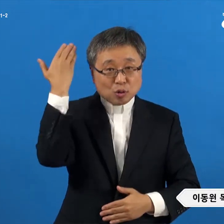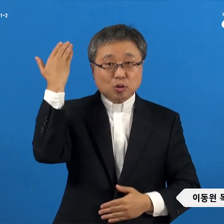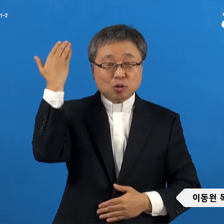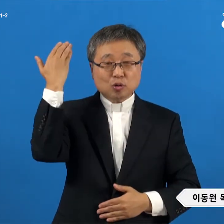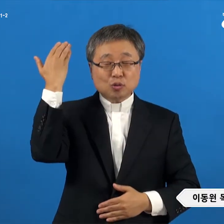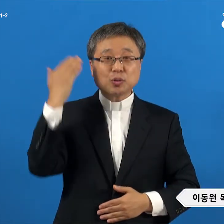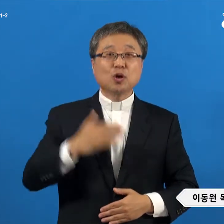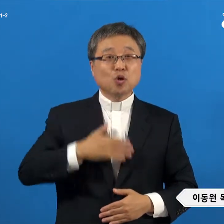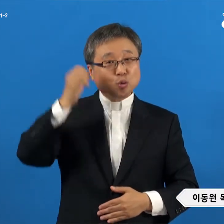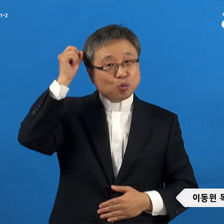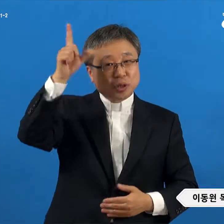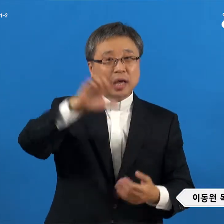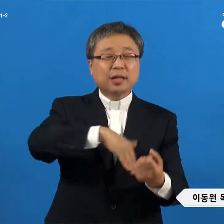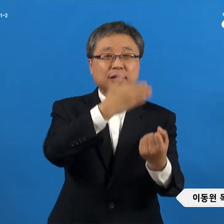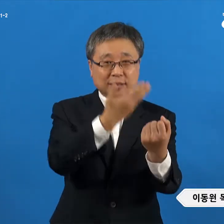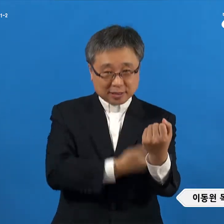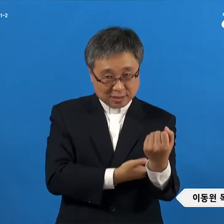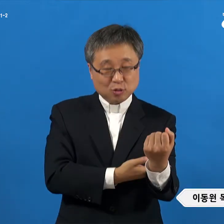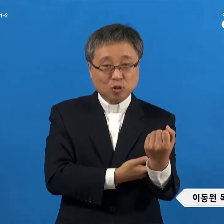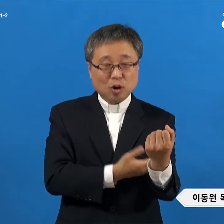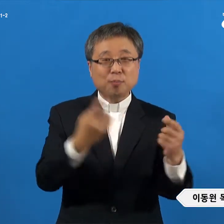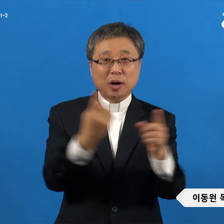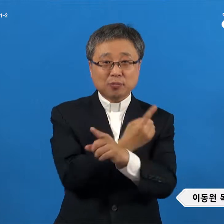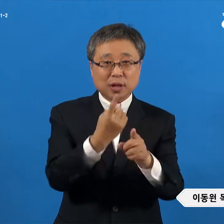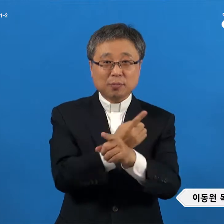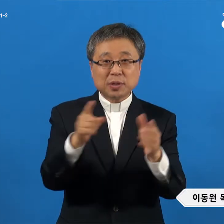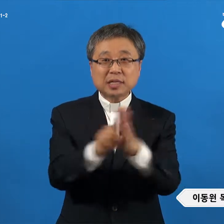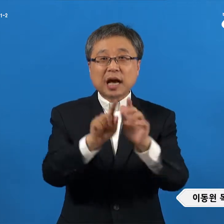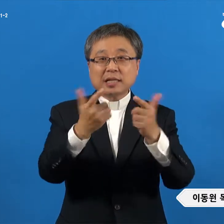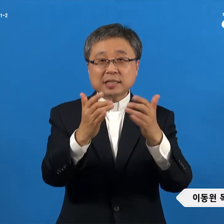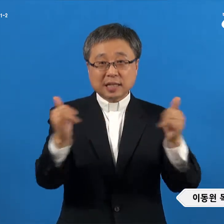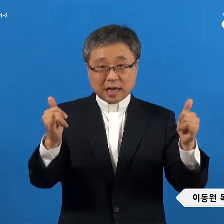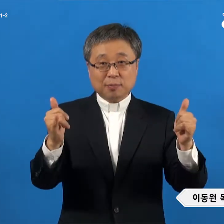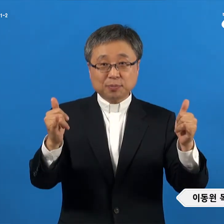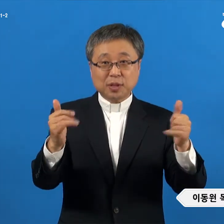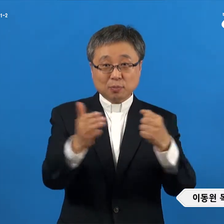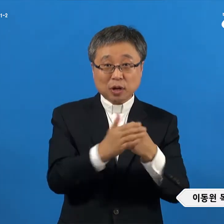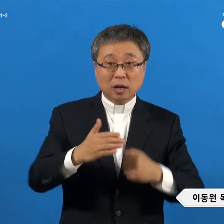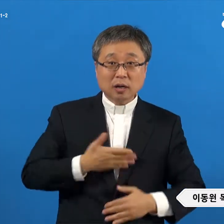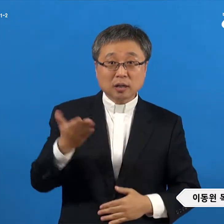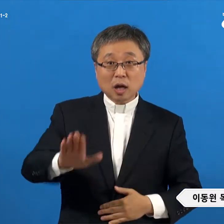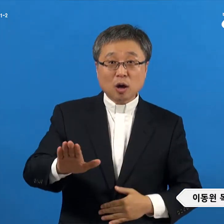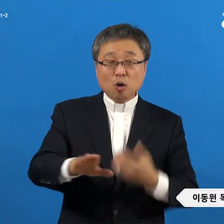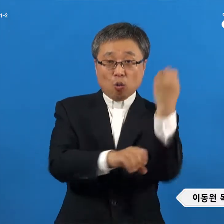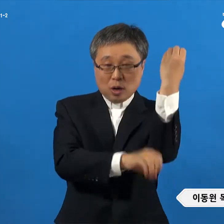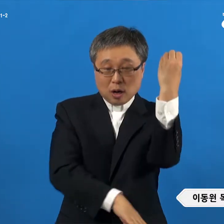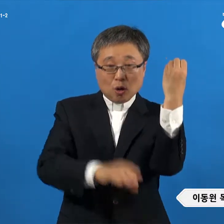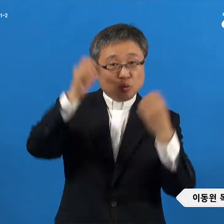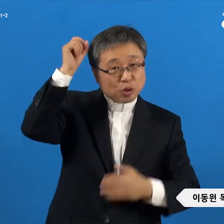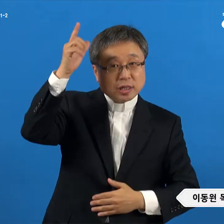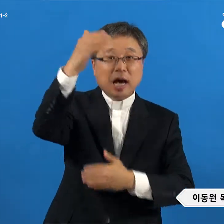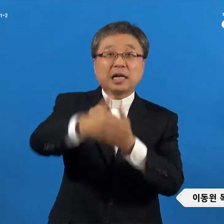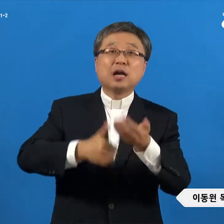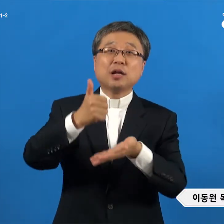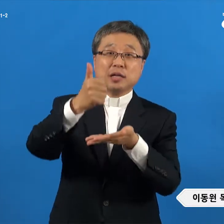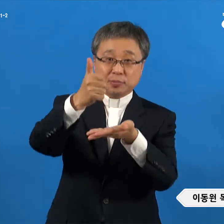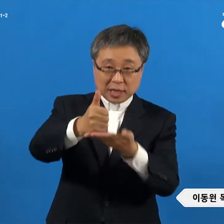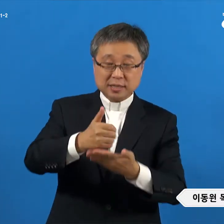위대한 능력이. 안 믿는 사람들을 배려해서 했지만 본래는 뭐냐면 위대하신 하나님이 그리스도 안에서 나를 회복시켜